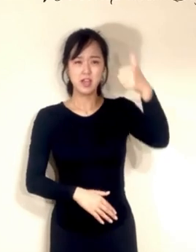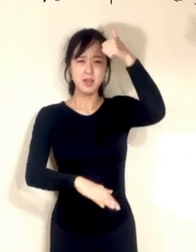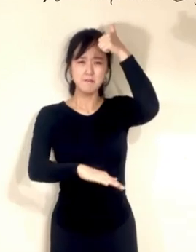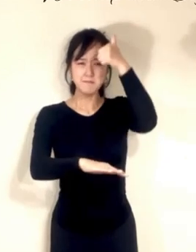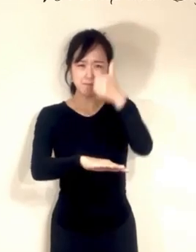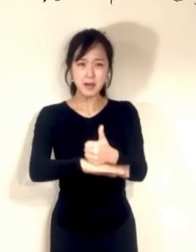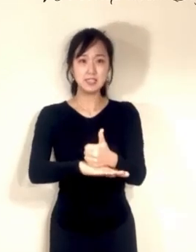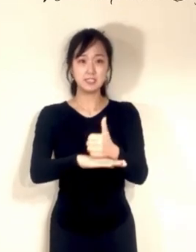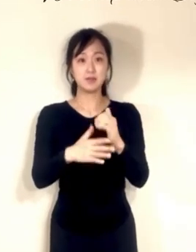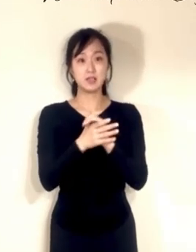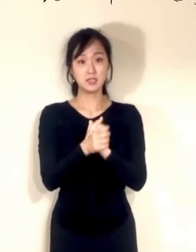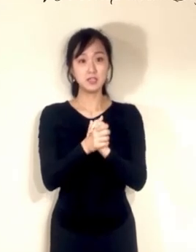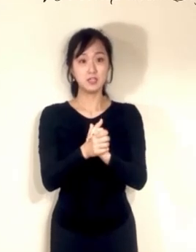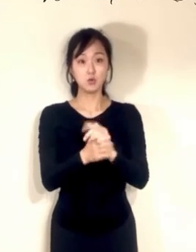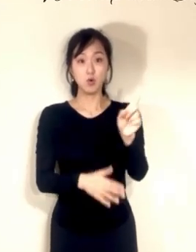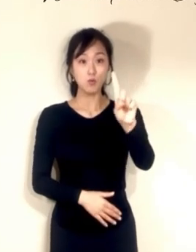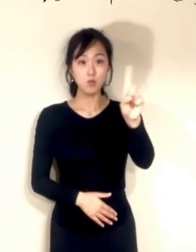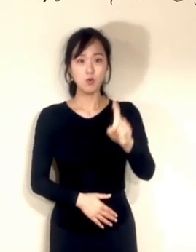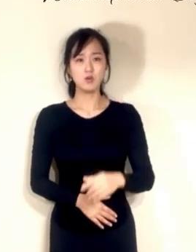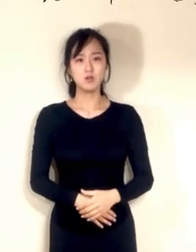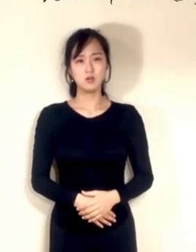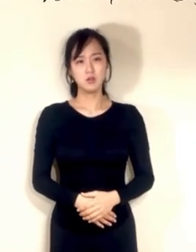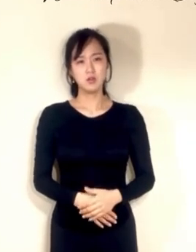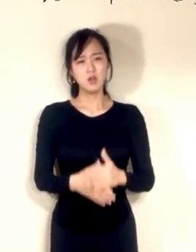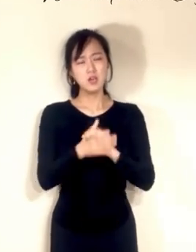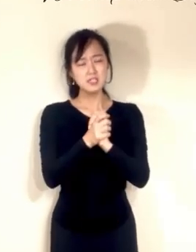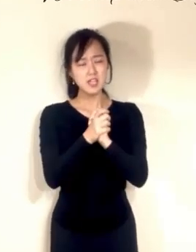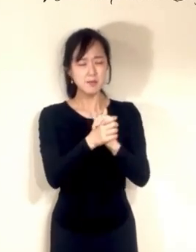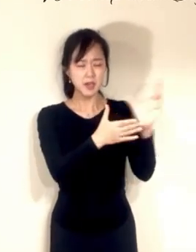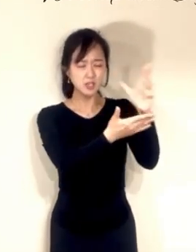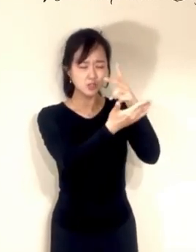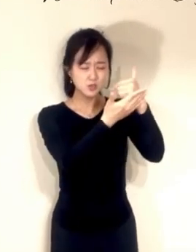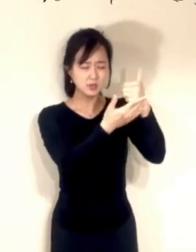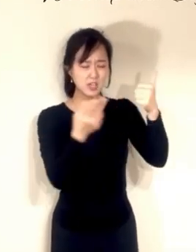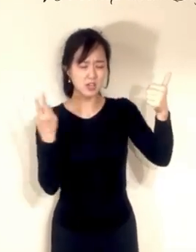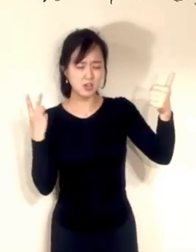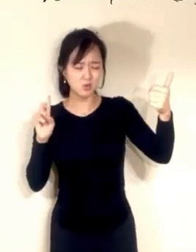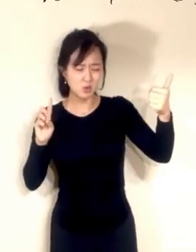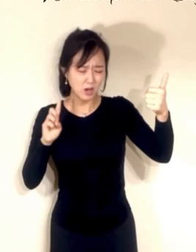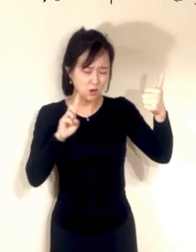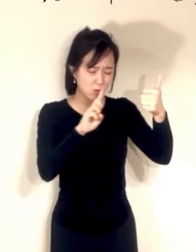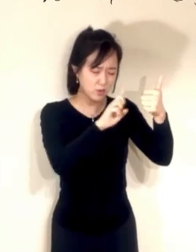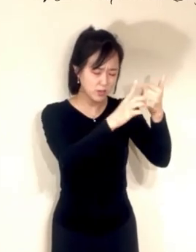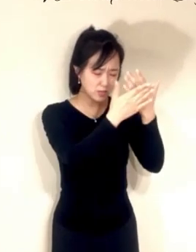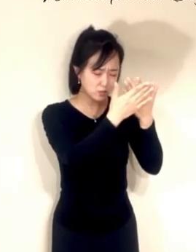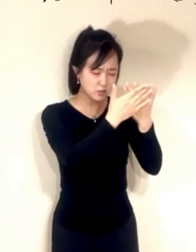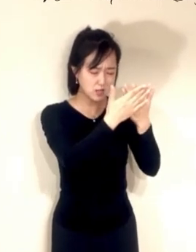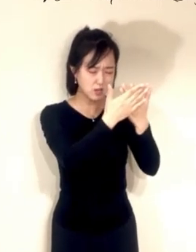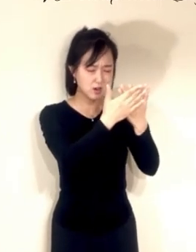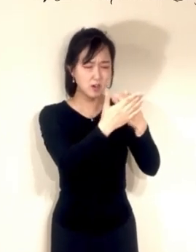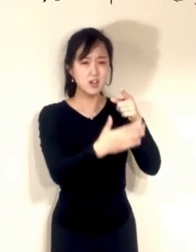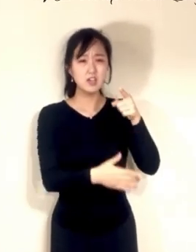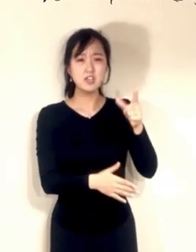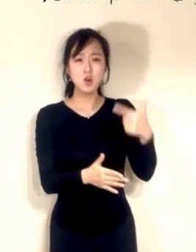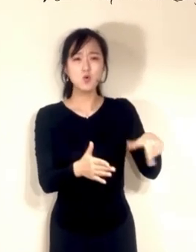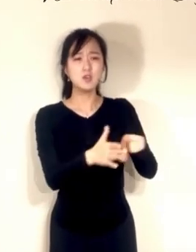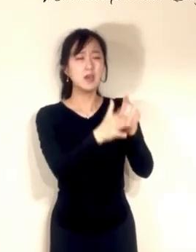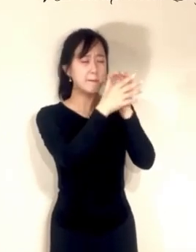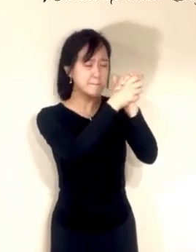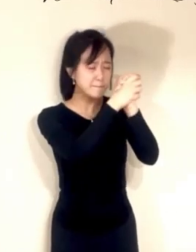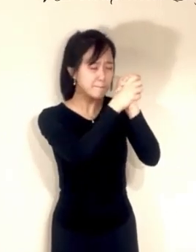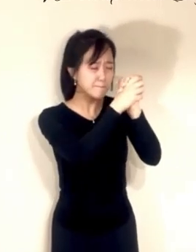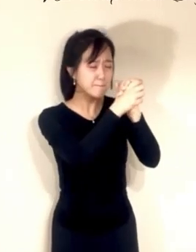것입니다. 제발 주님께 돌아오게 해주세요. 그 문제만 붙들고